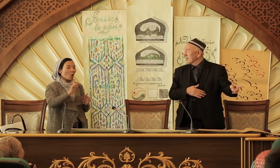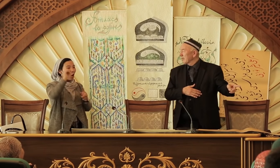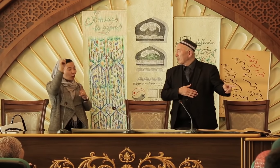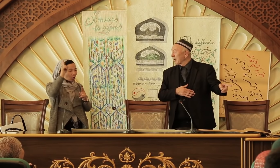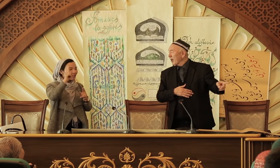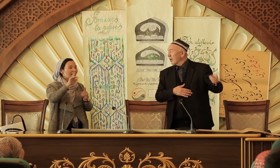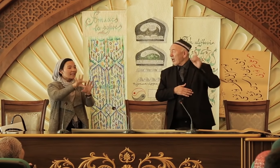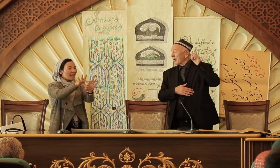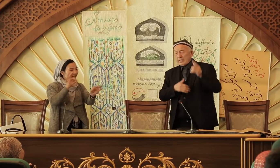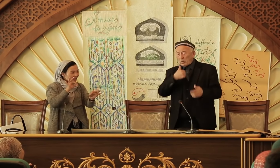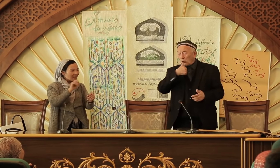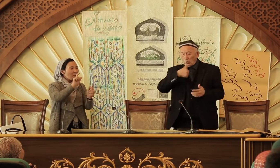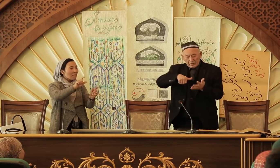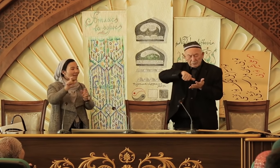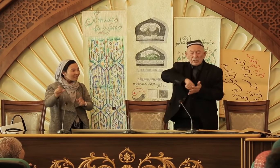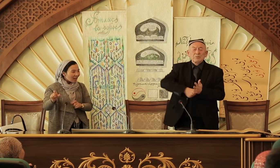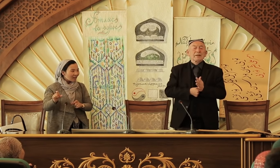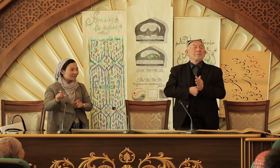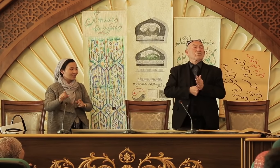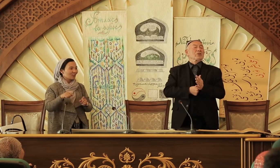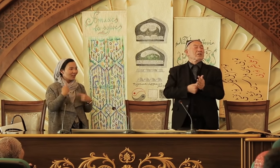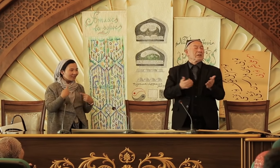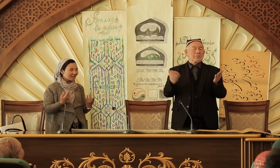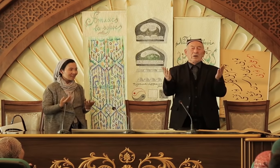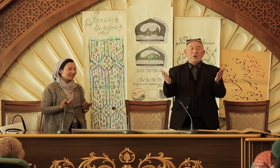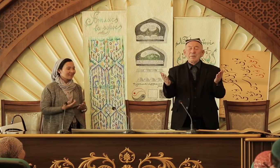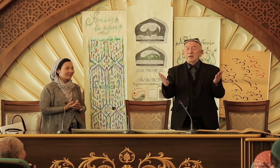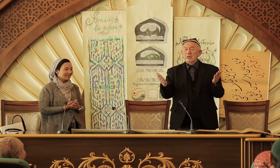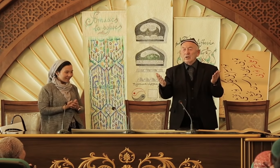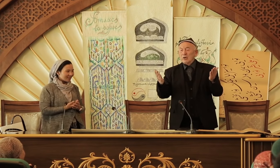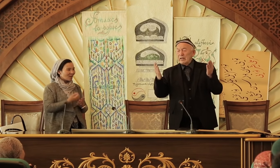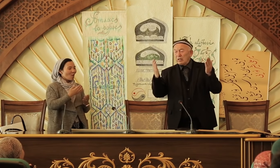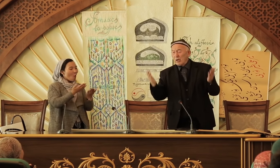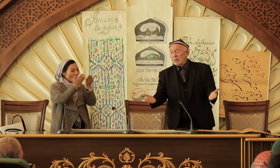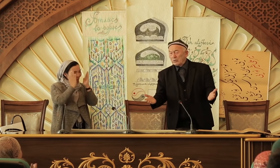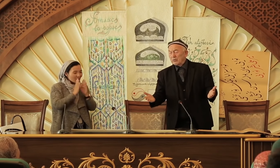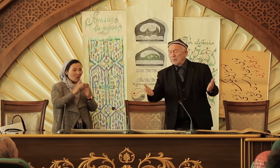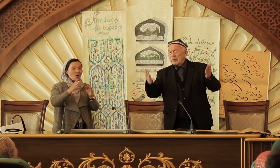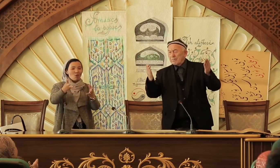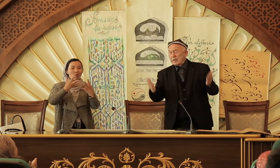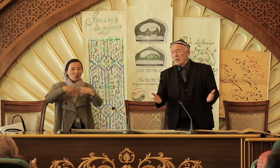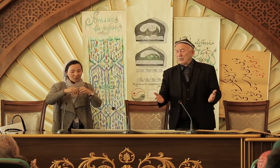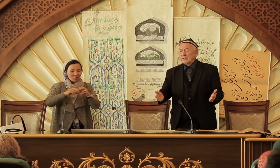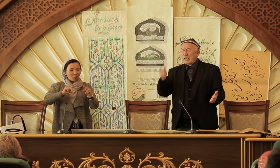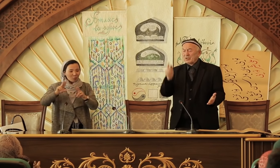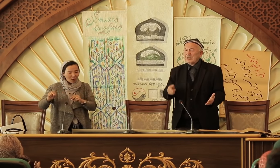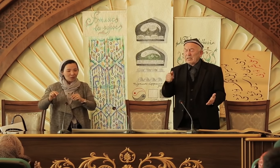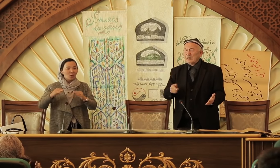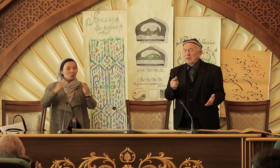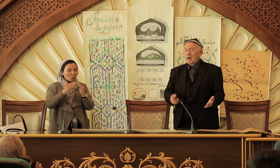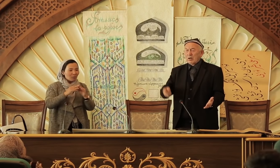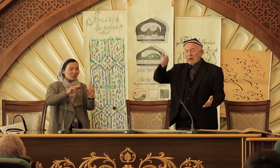deng. Allohning ko'p imzosi bilan men dunyoga kelganman. Amin. Xonalar obod, umrga barakot,